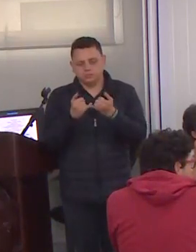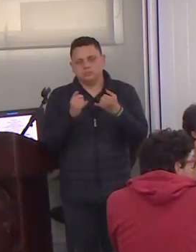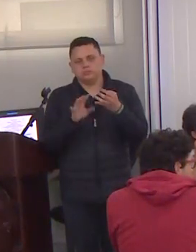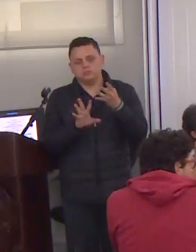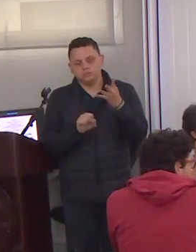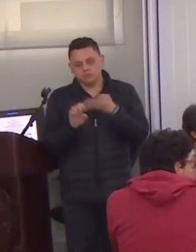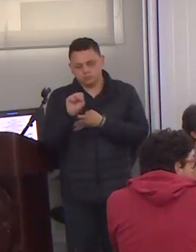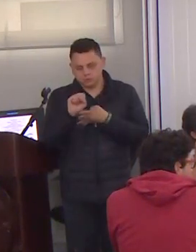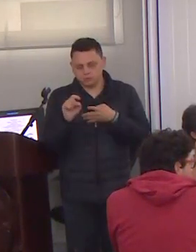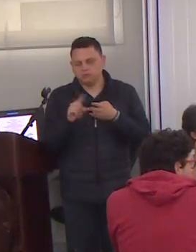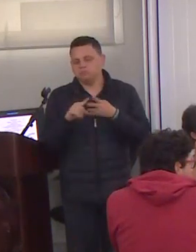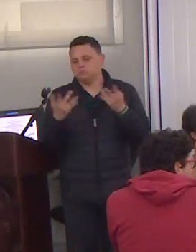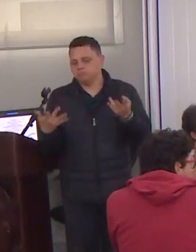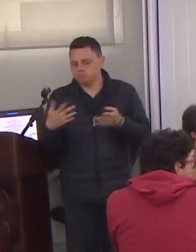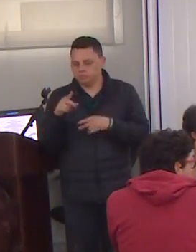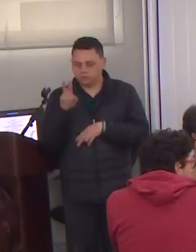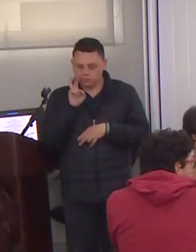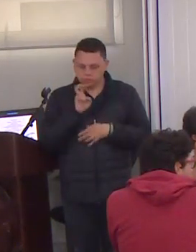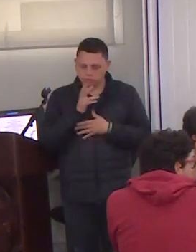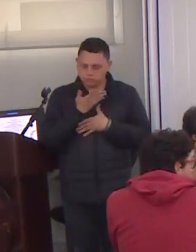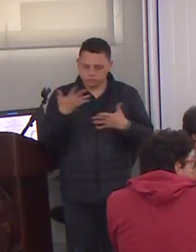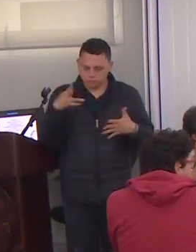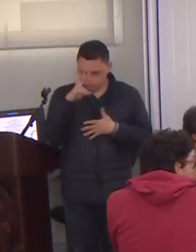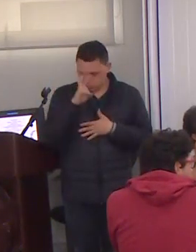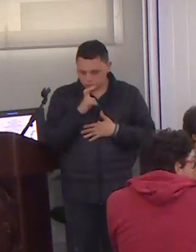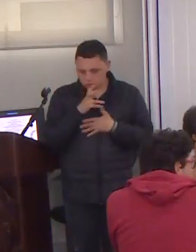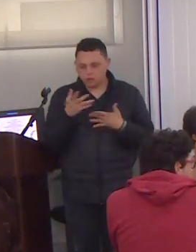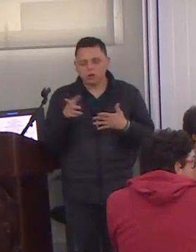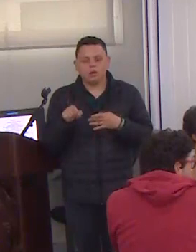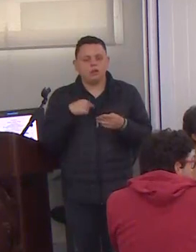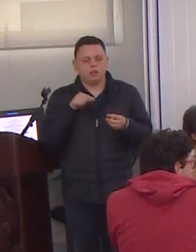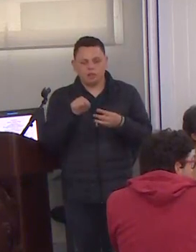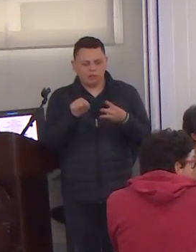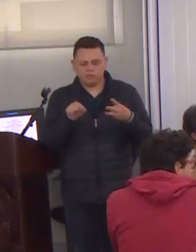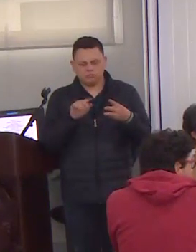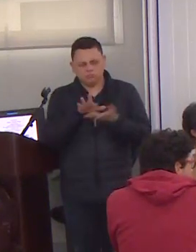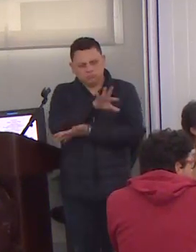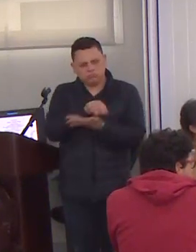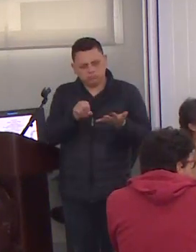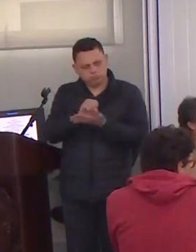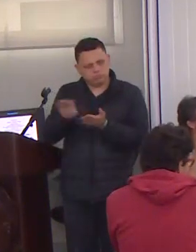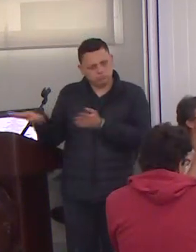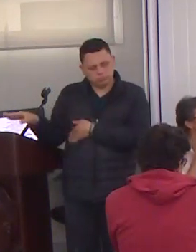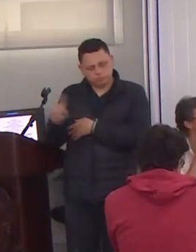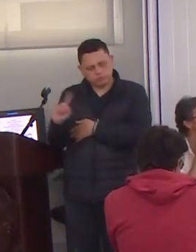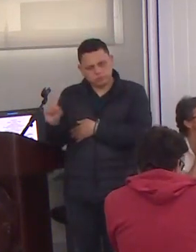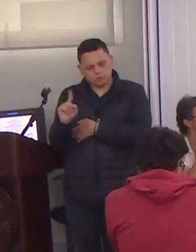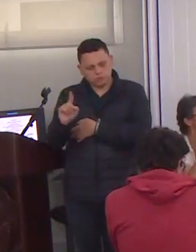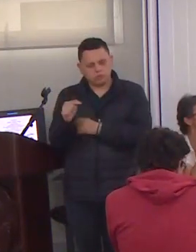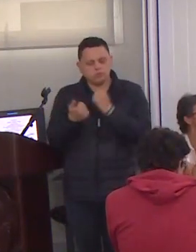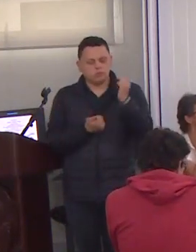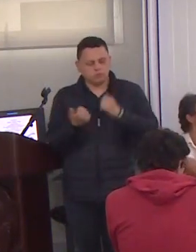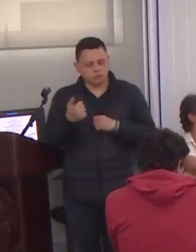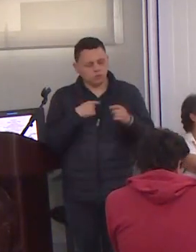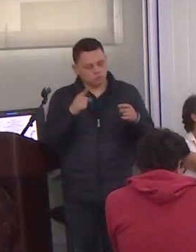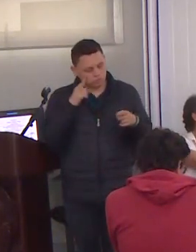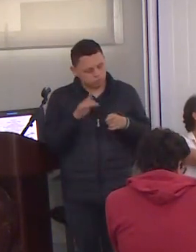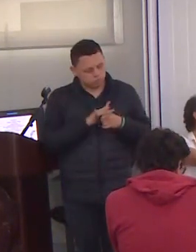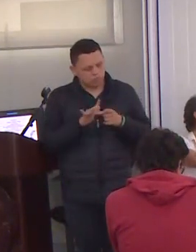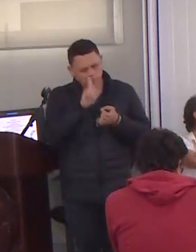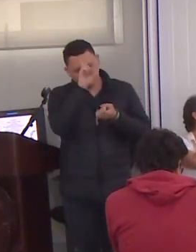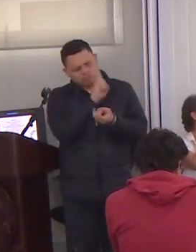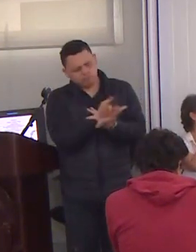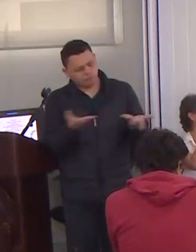y entonces eso evita que tengamos señalamiento entonces cuando nosotros abordamos que hay una